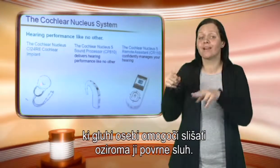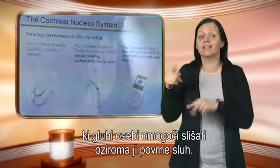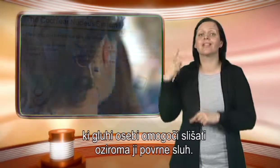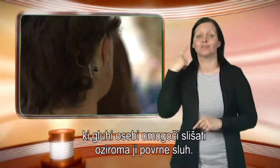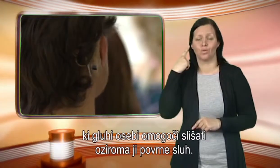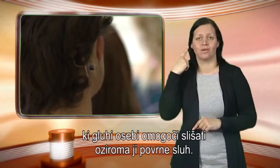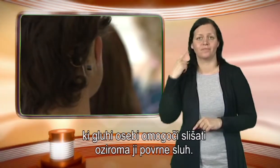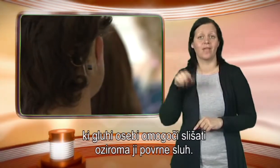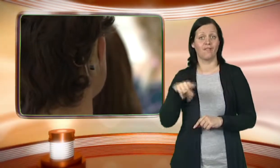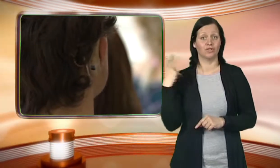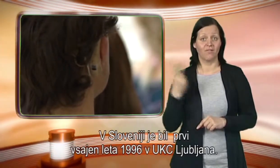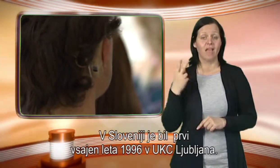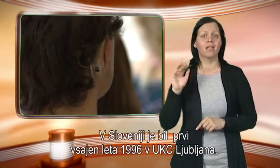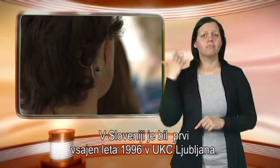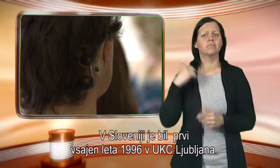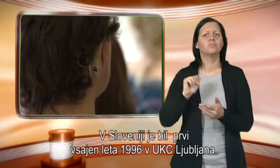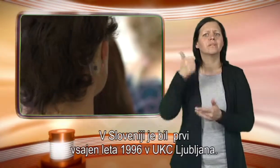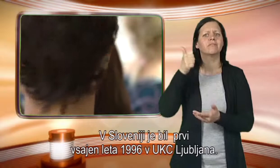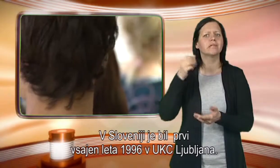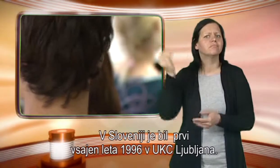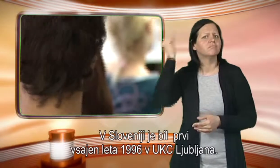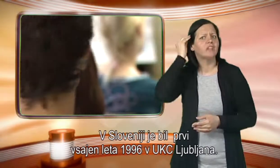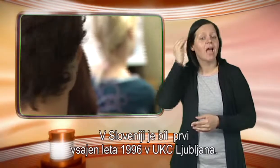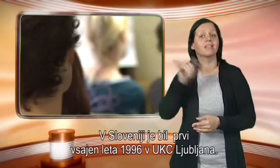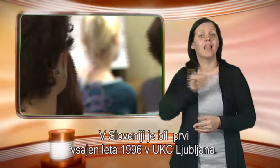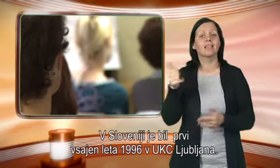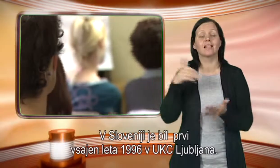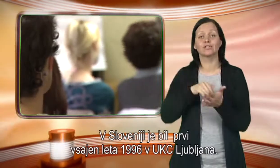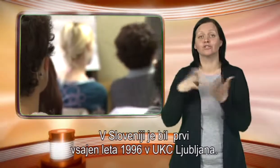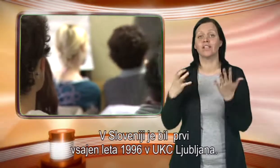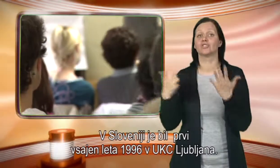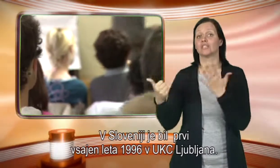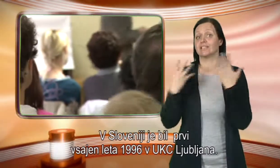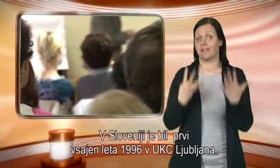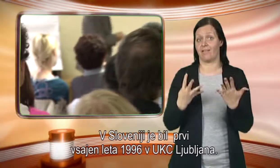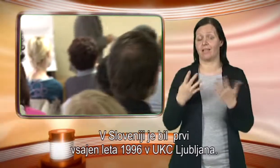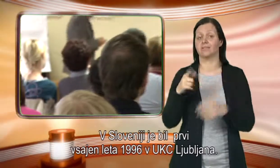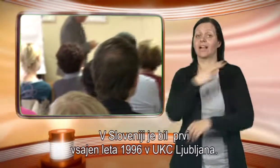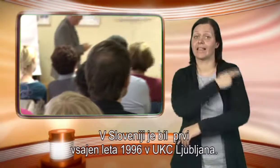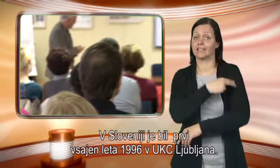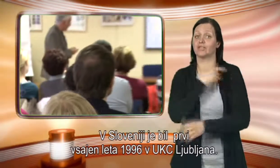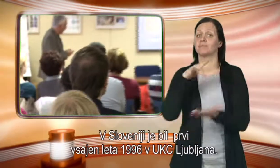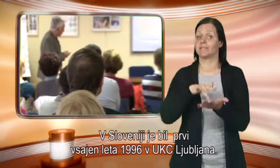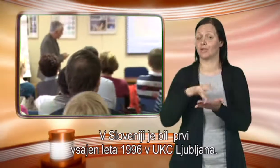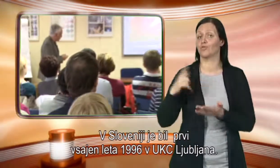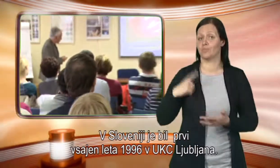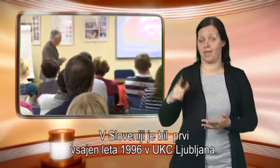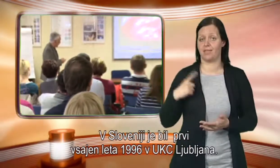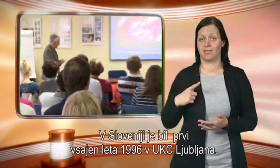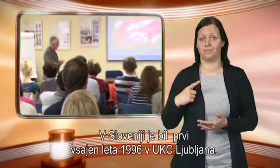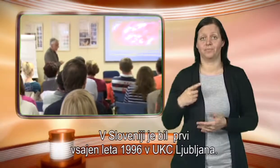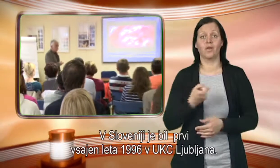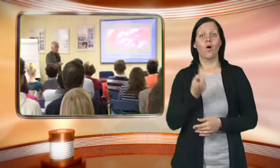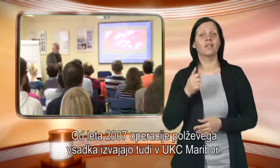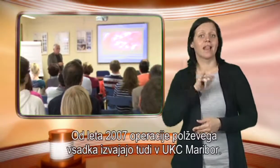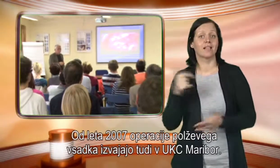sluh. V Sloveniji je bil prvi vsajen leta 1996 v UKC